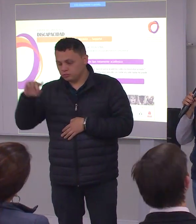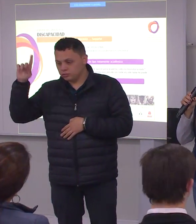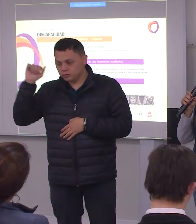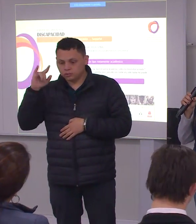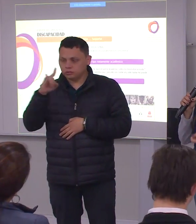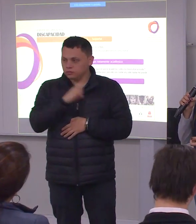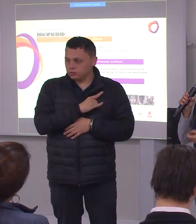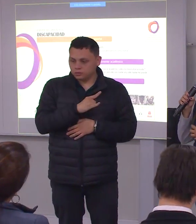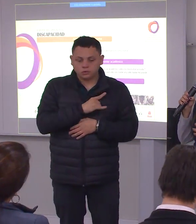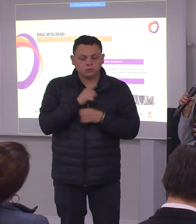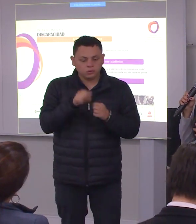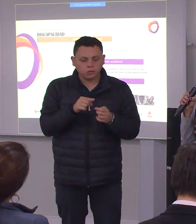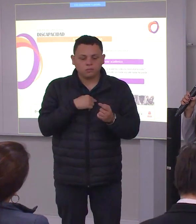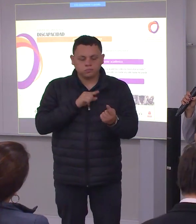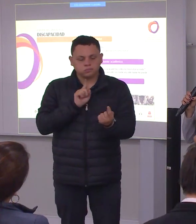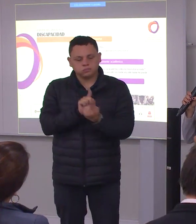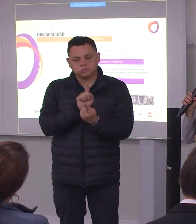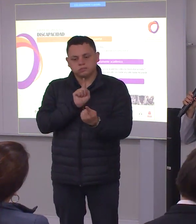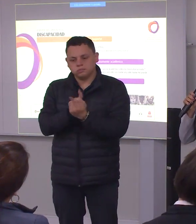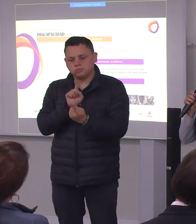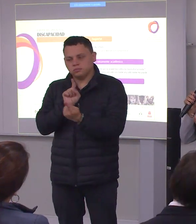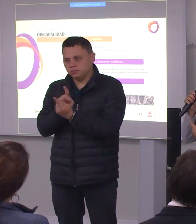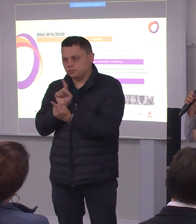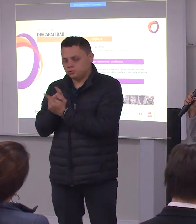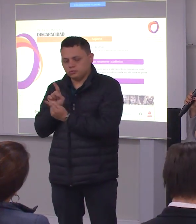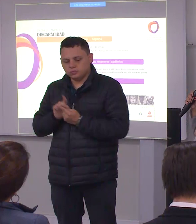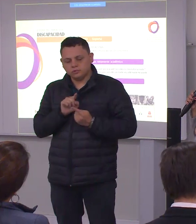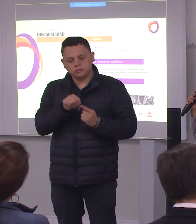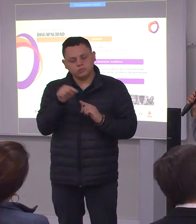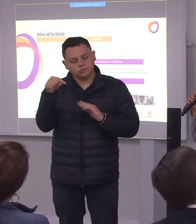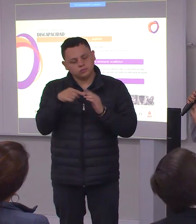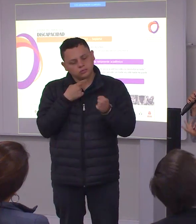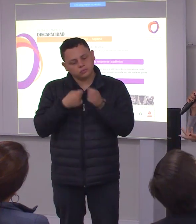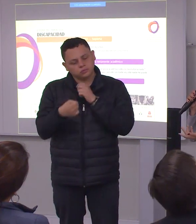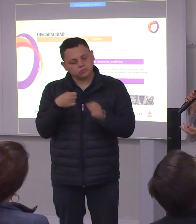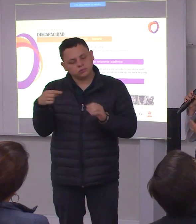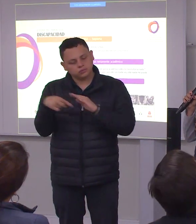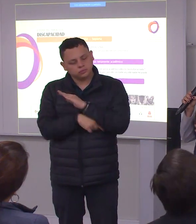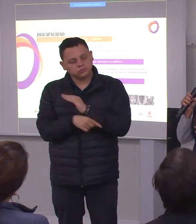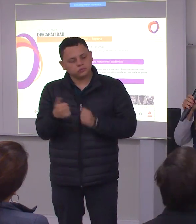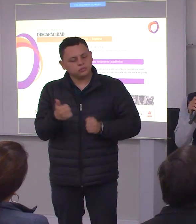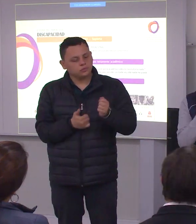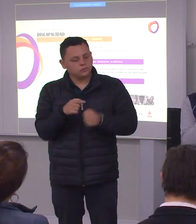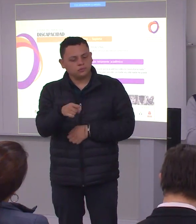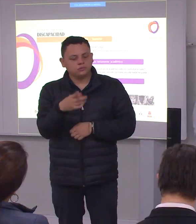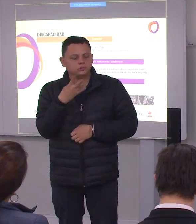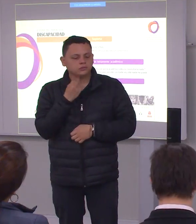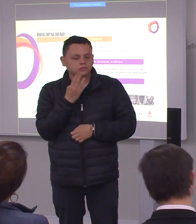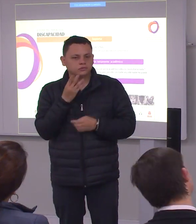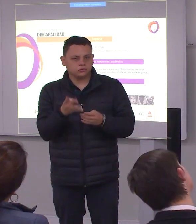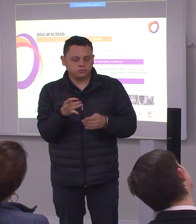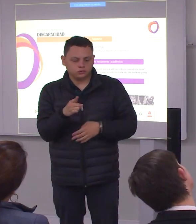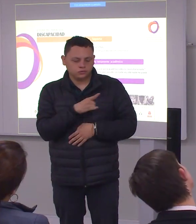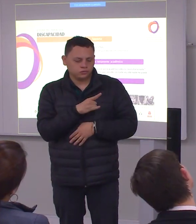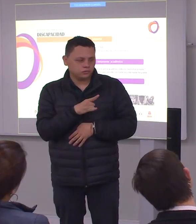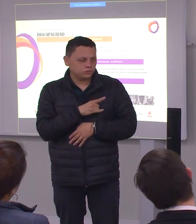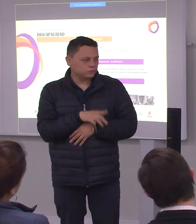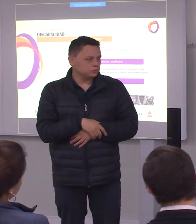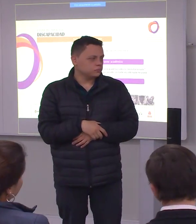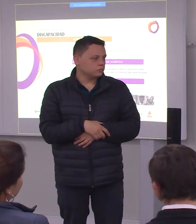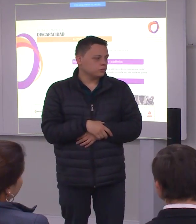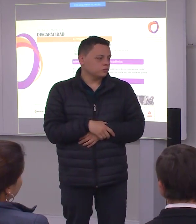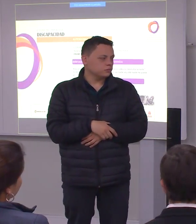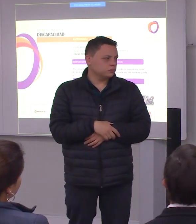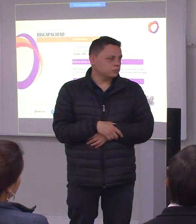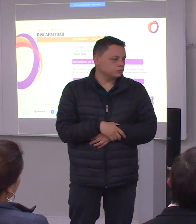llamando uno a uno para hacer una entrevista a profundidad y conocer cuál ha sido su experiencia desde la universidad en ese sentido